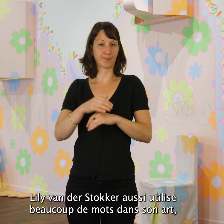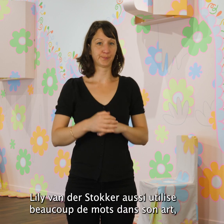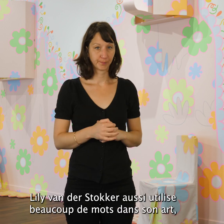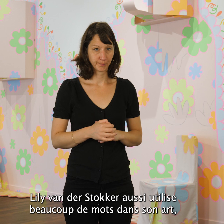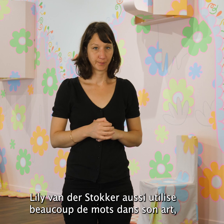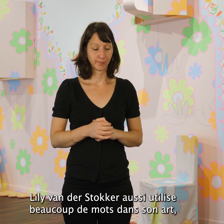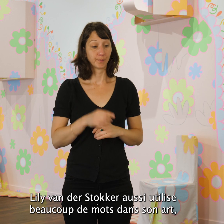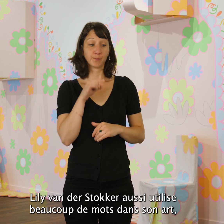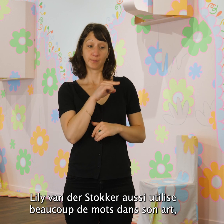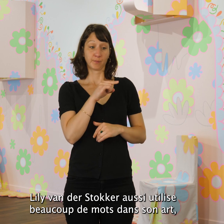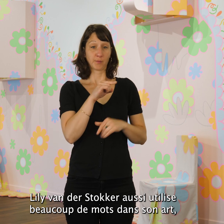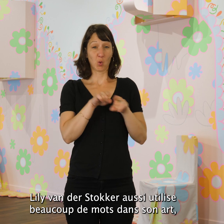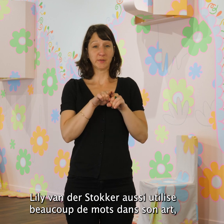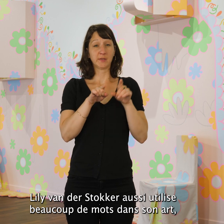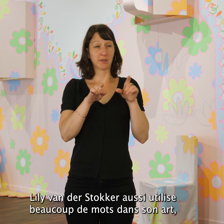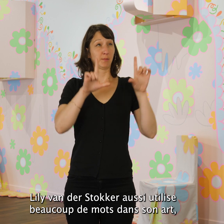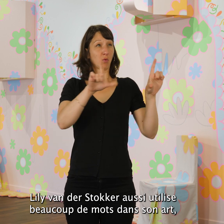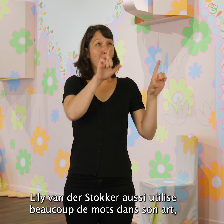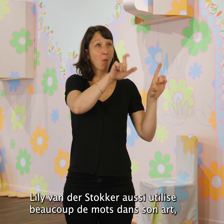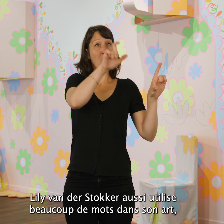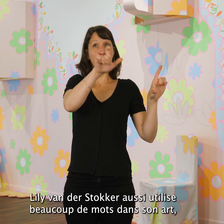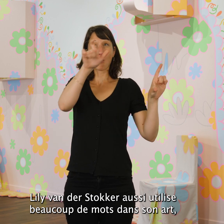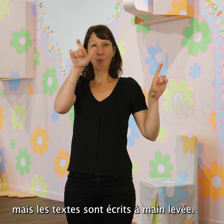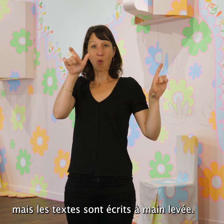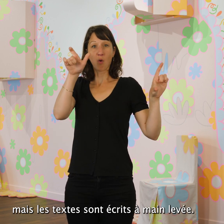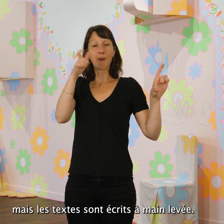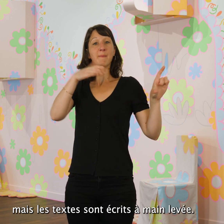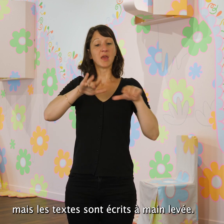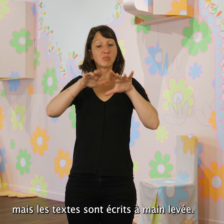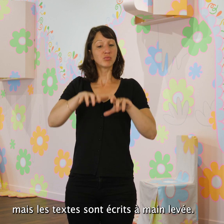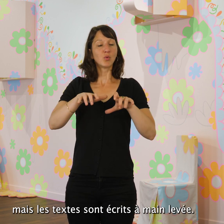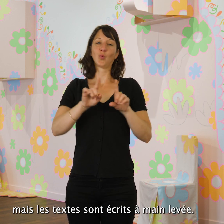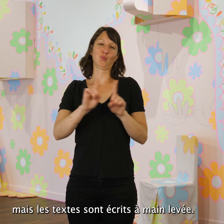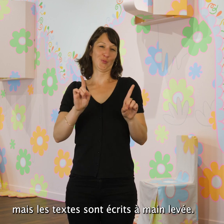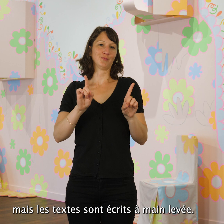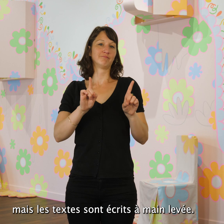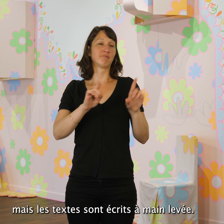Lily van der Stoker utilise aussi beaucoup des mots dans son art, mais les textes sont écrits à main levée.